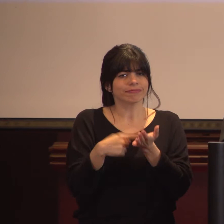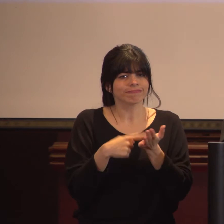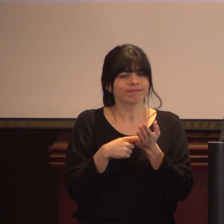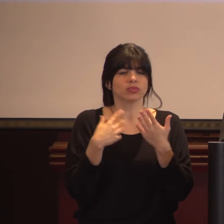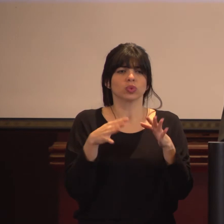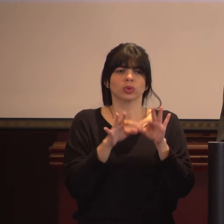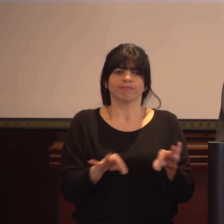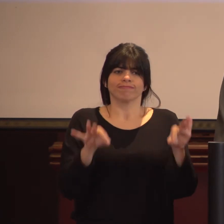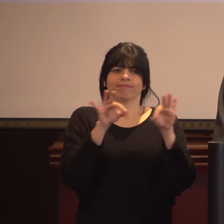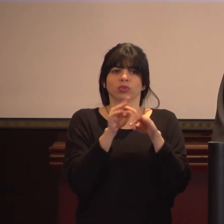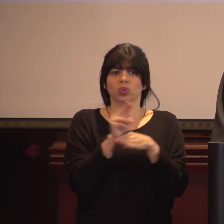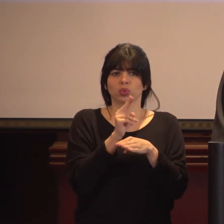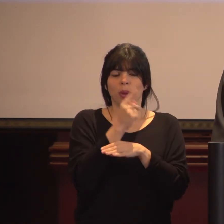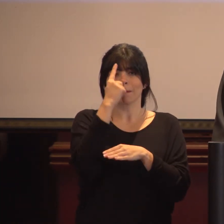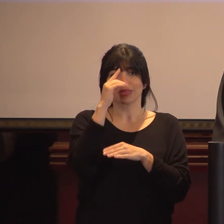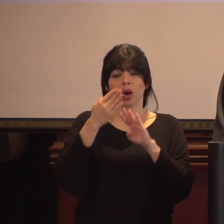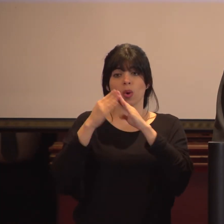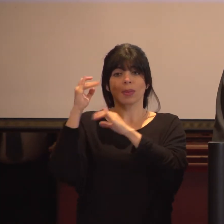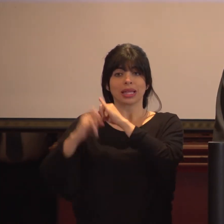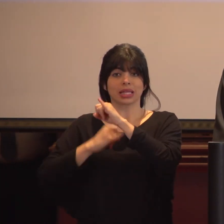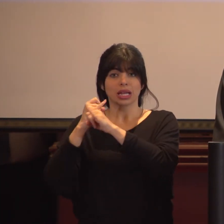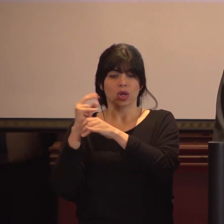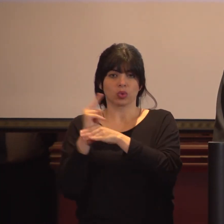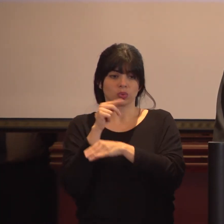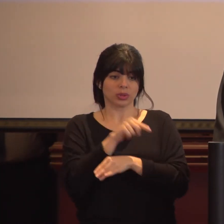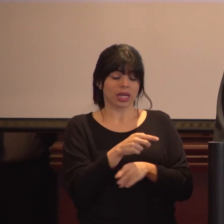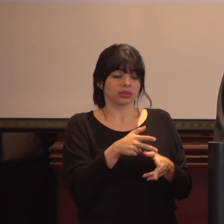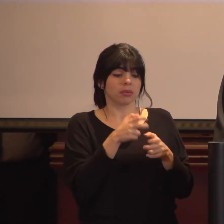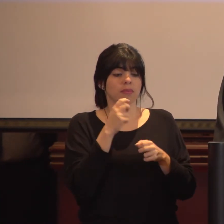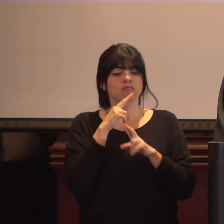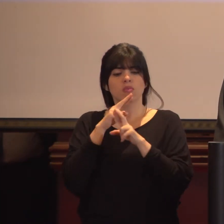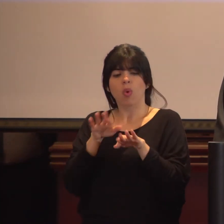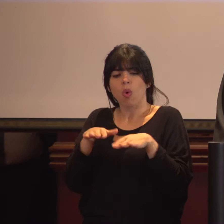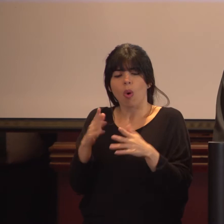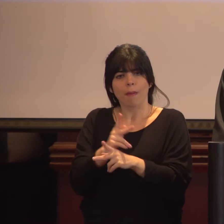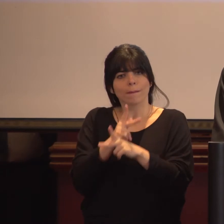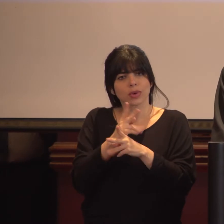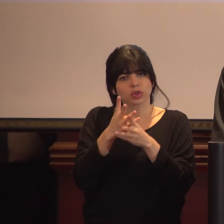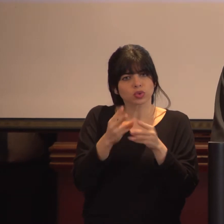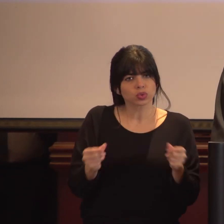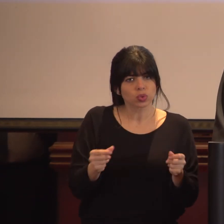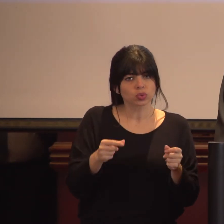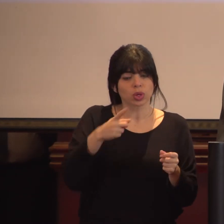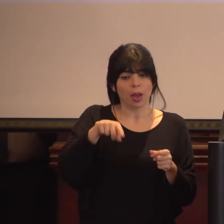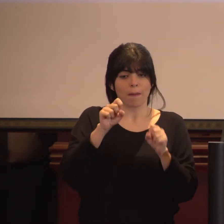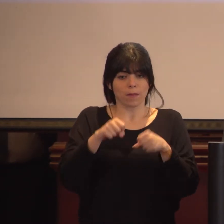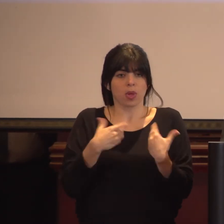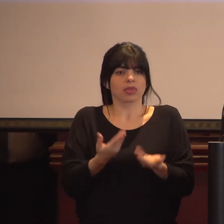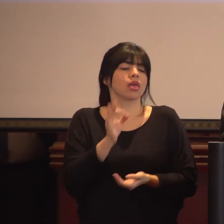utilidad para la comunidad internacional y su respuesta de protección y soluciones podrán